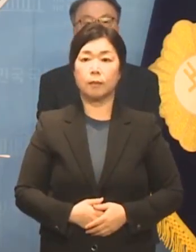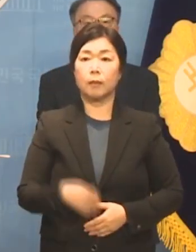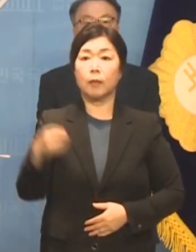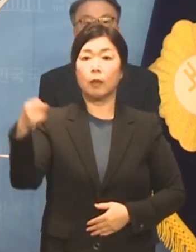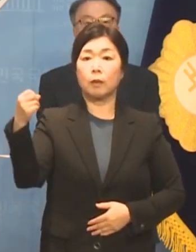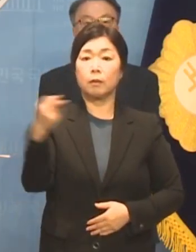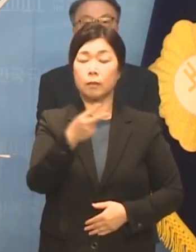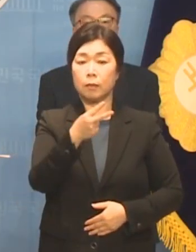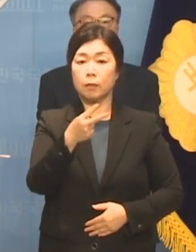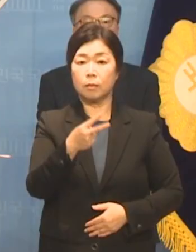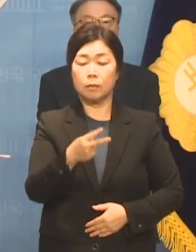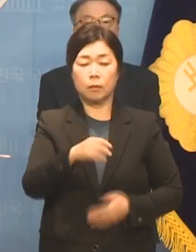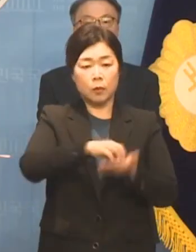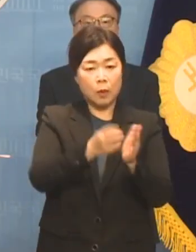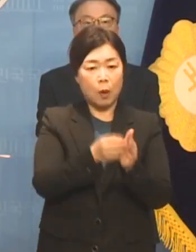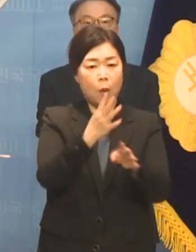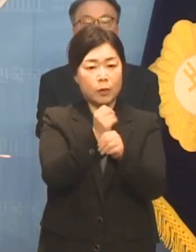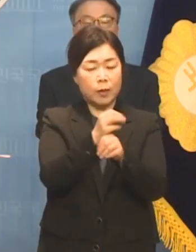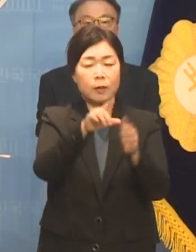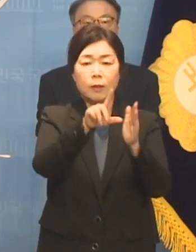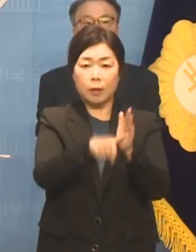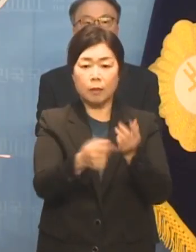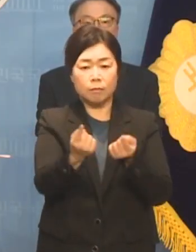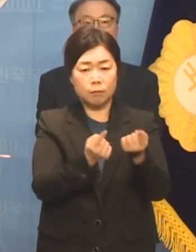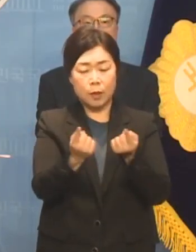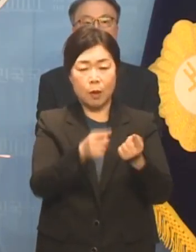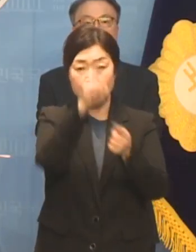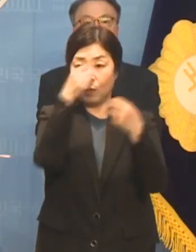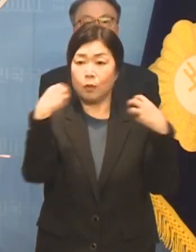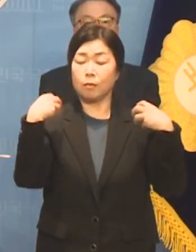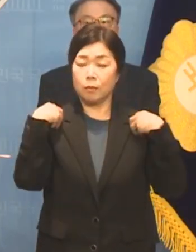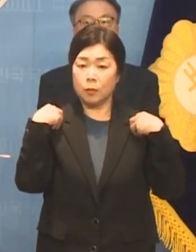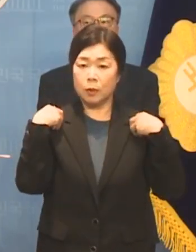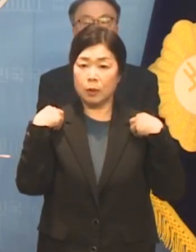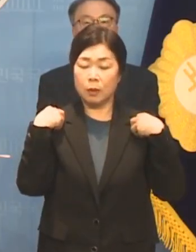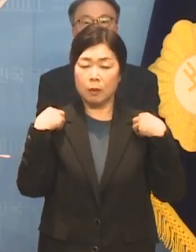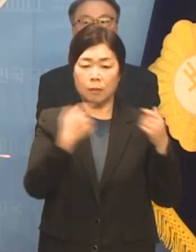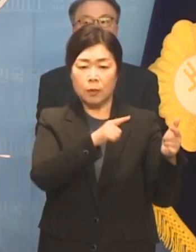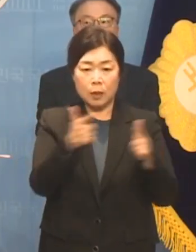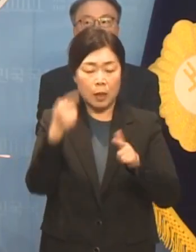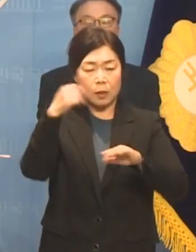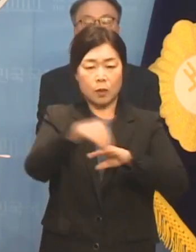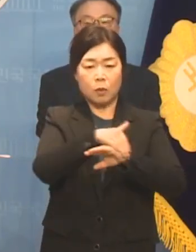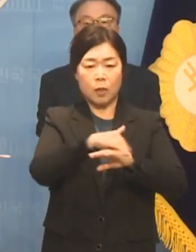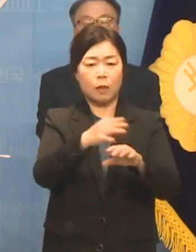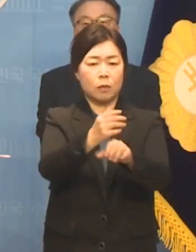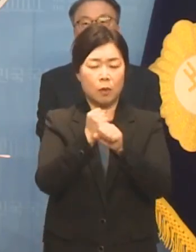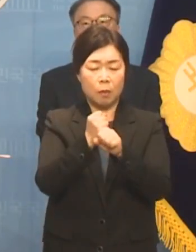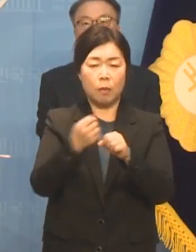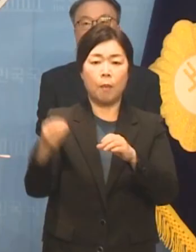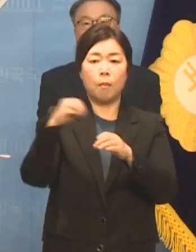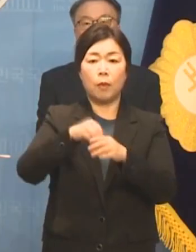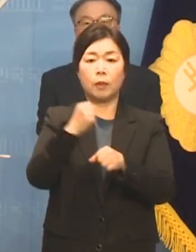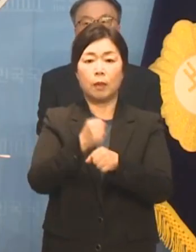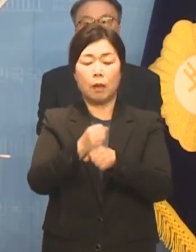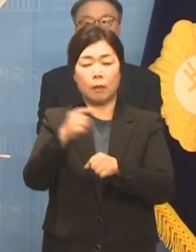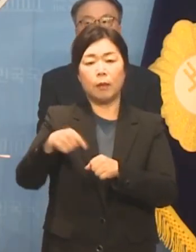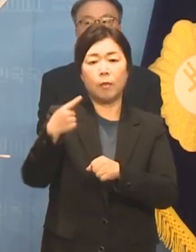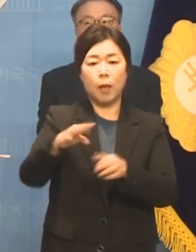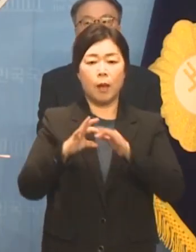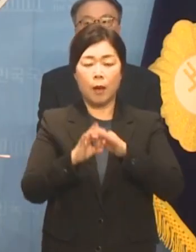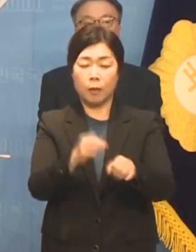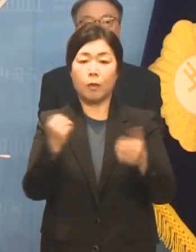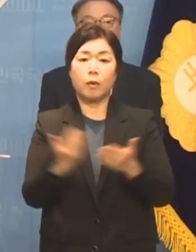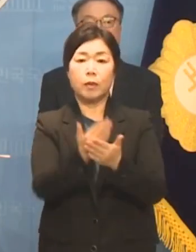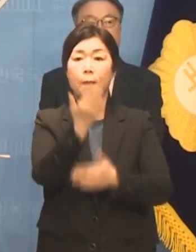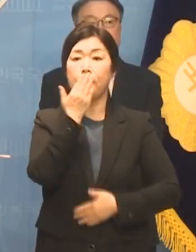또한 적당한 시점에 정부가 포괄적 정책 조합을 담은 차세대